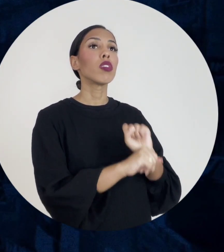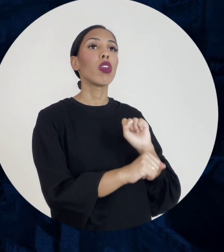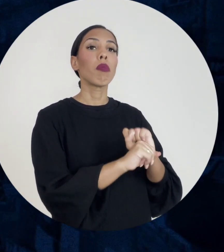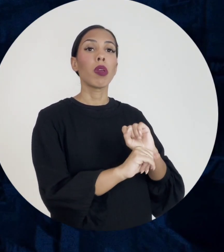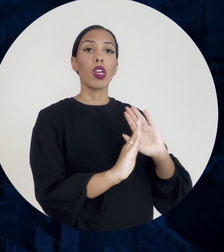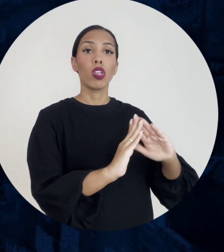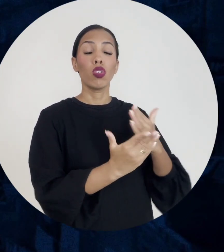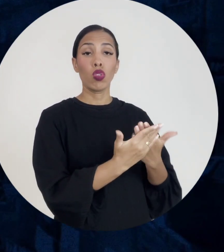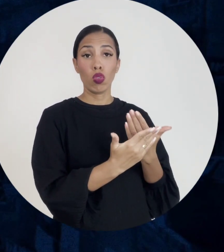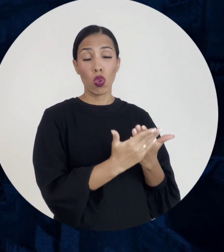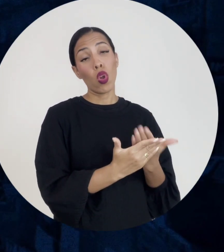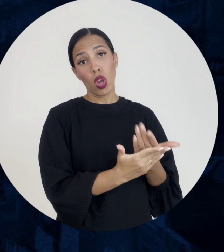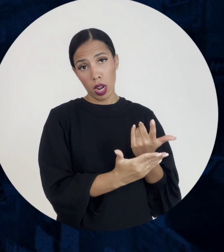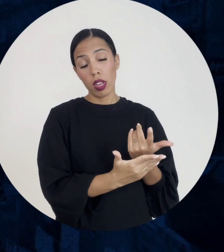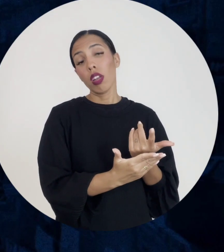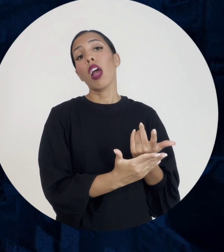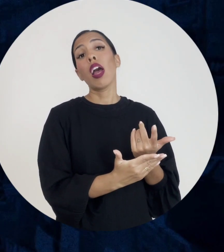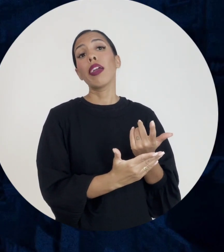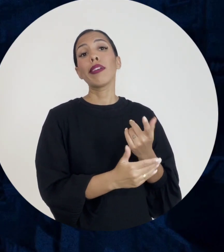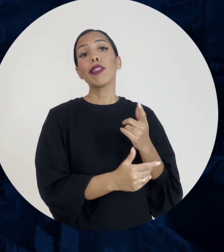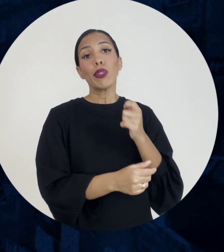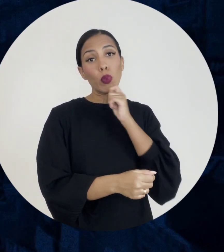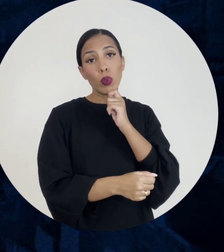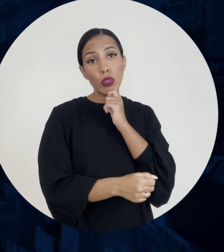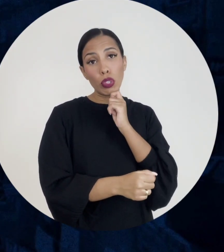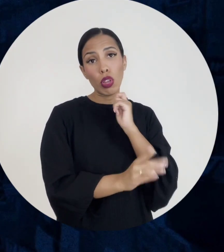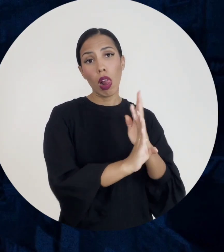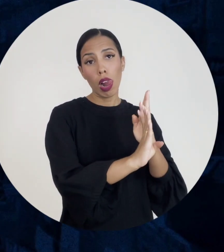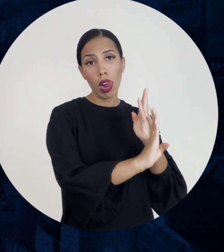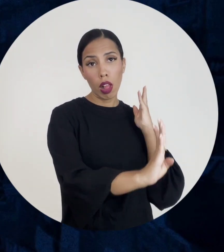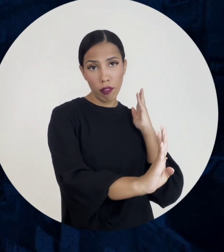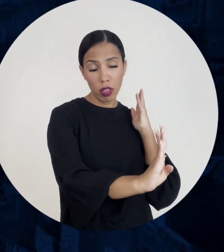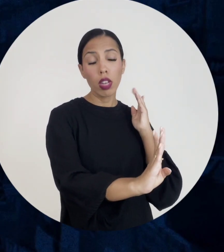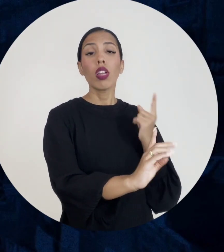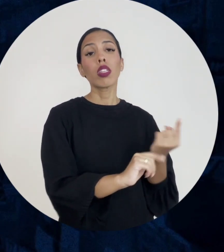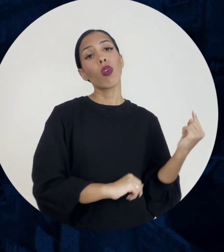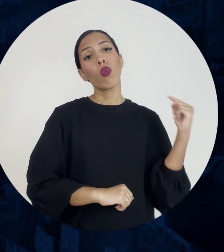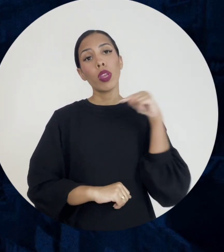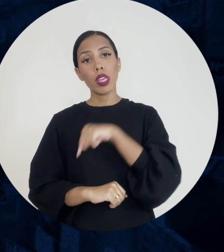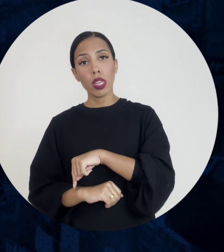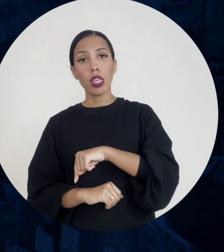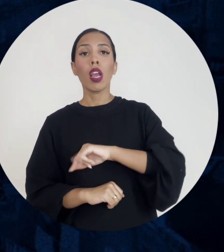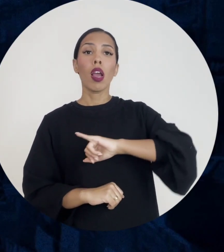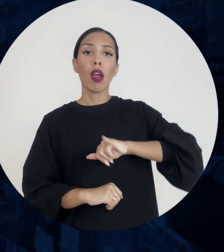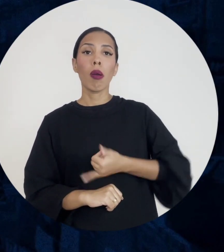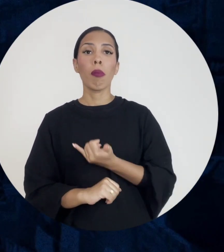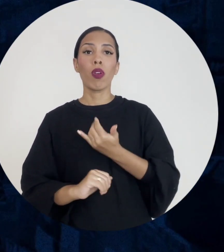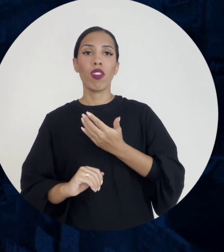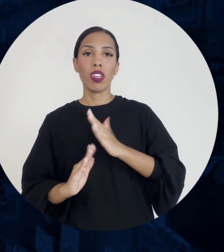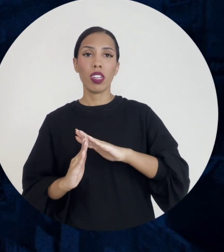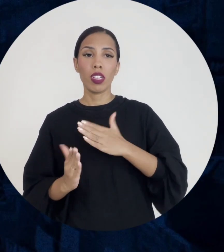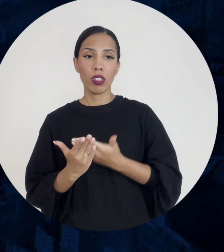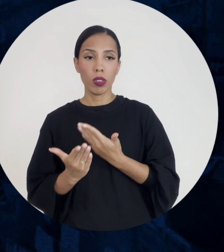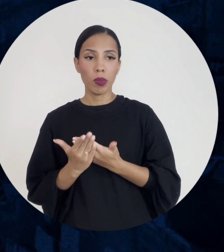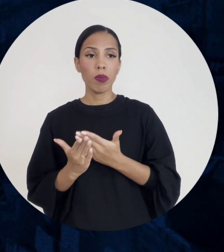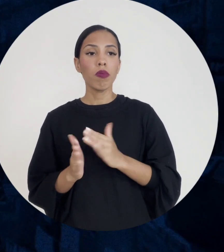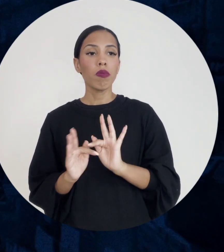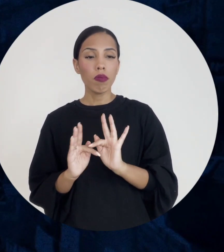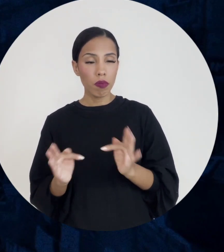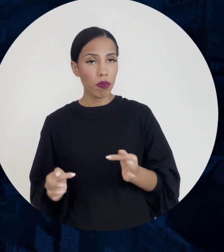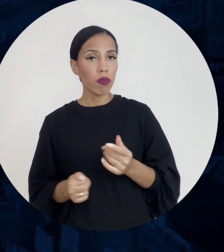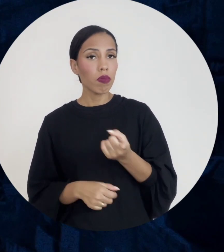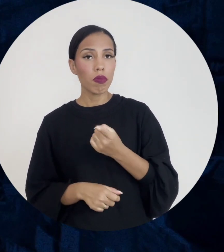conteúdo, né? Para não chegar muito crua na escola, né? E aí a gente